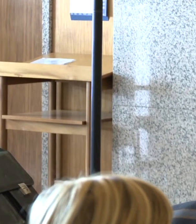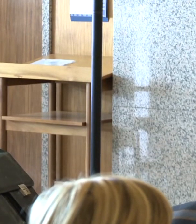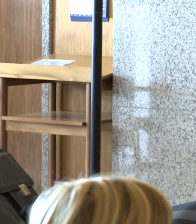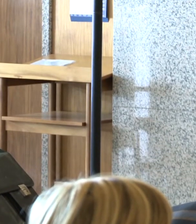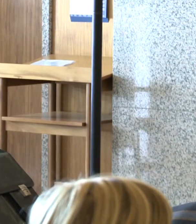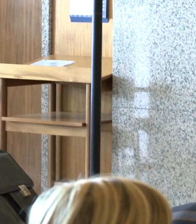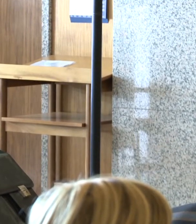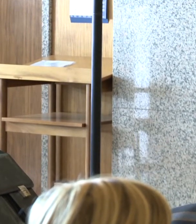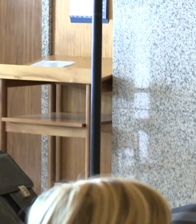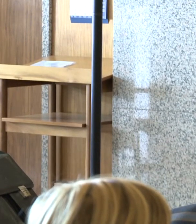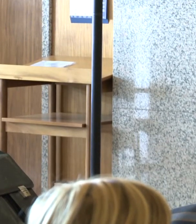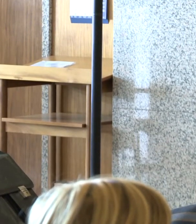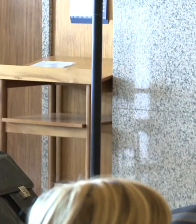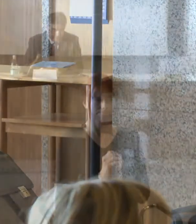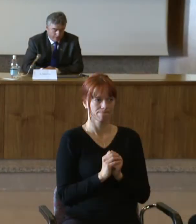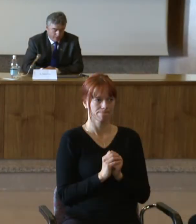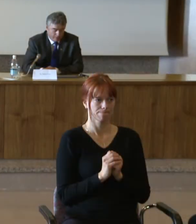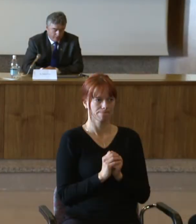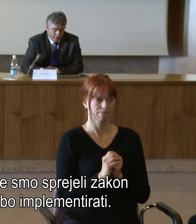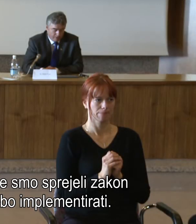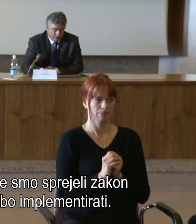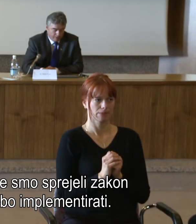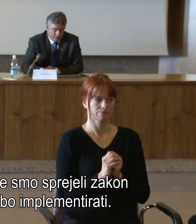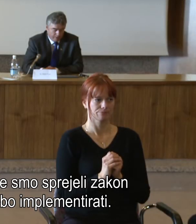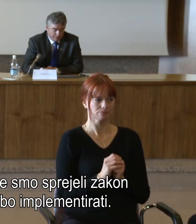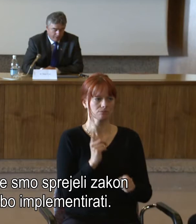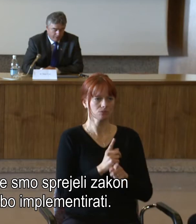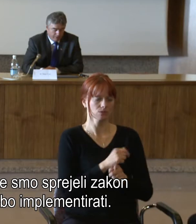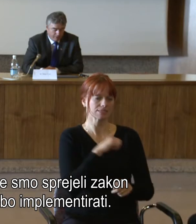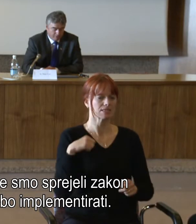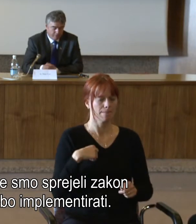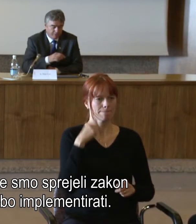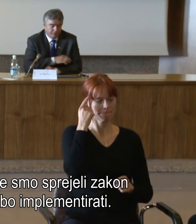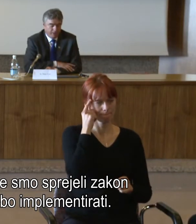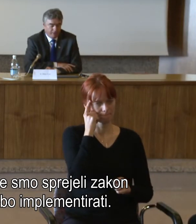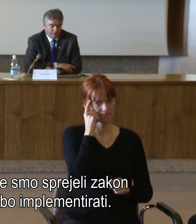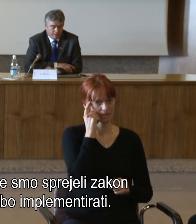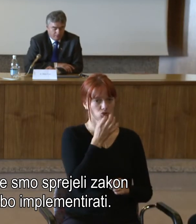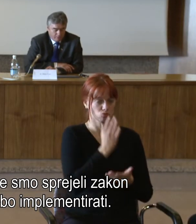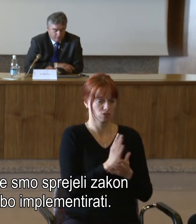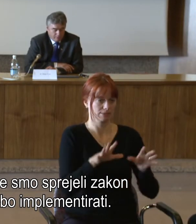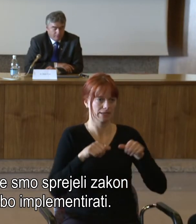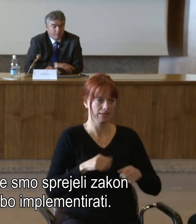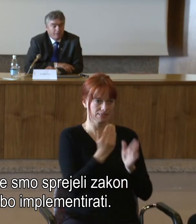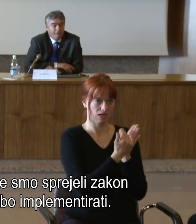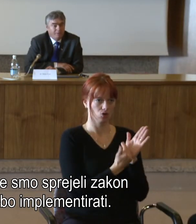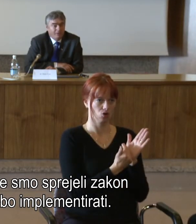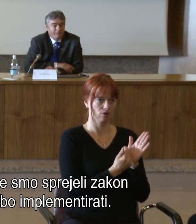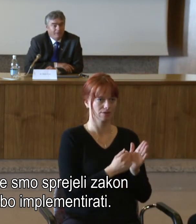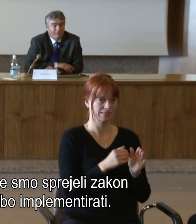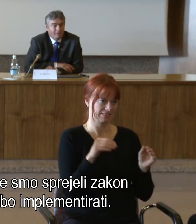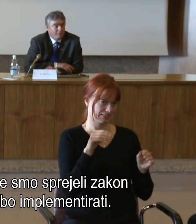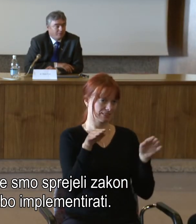predsednik republike in pa Evropski. Tudi sam menim, da bi, če smo že sprejeli zakon, tako manj